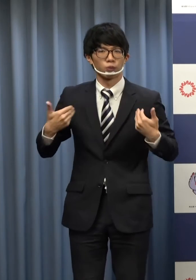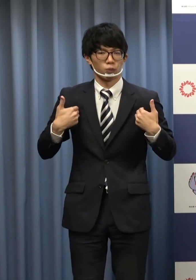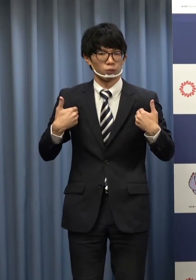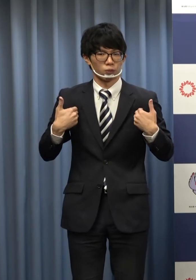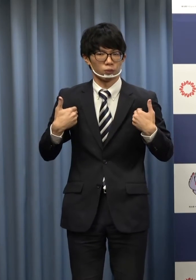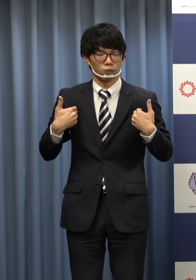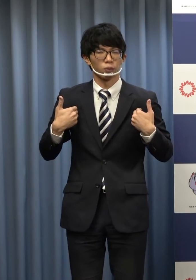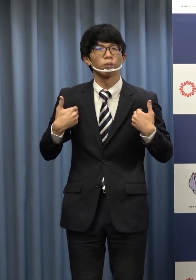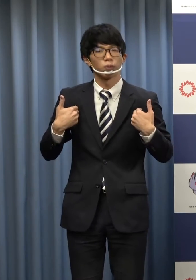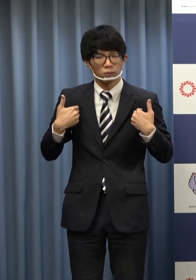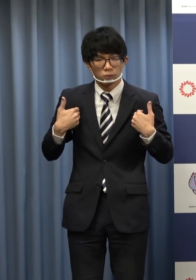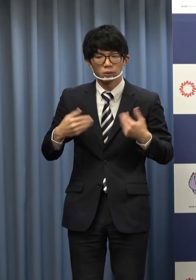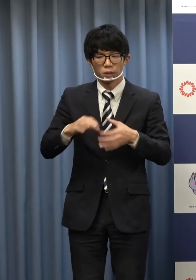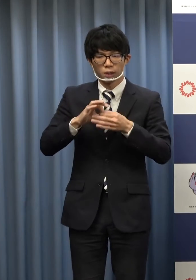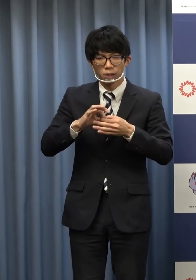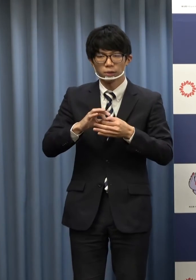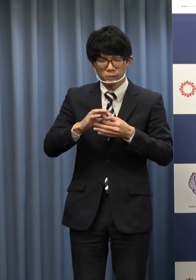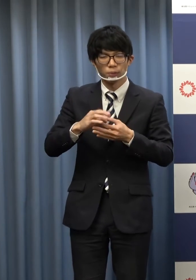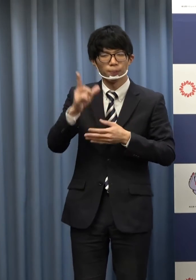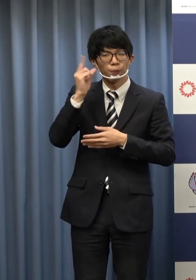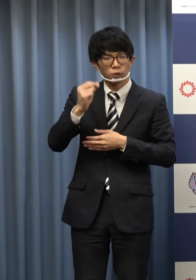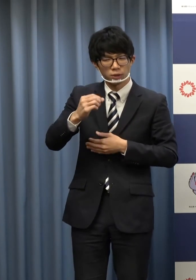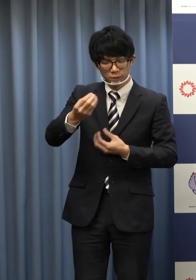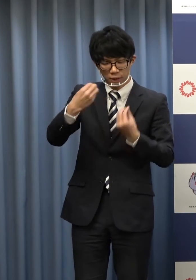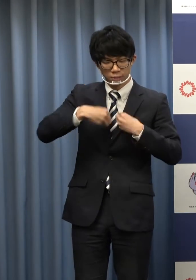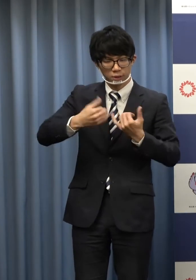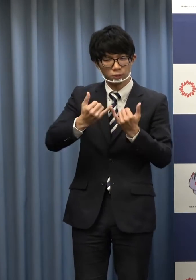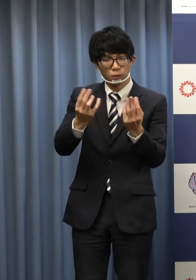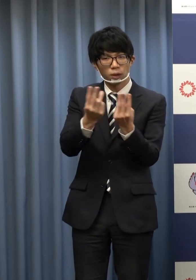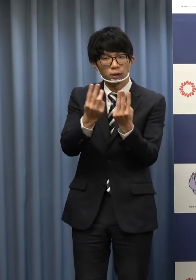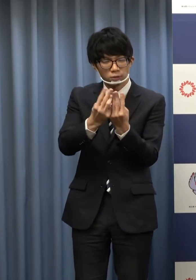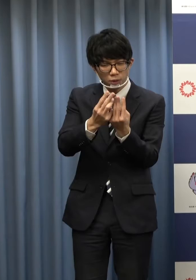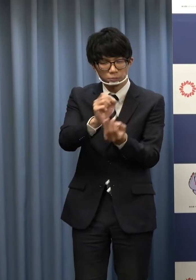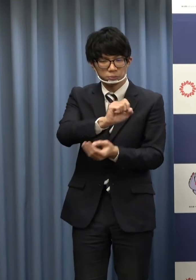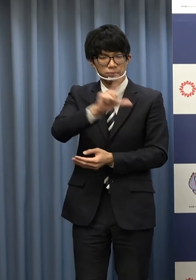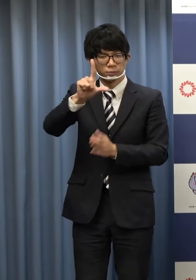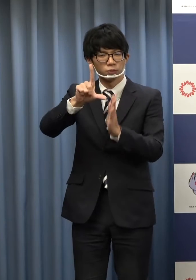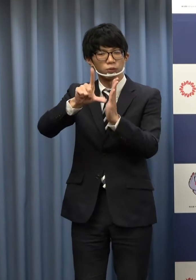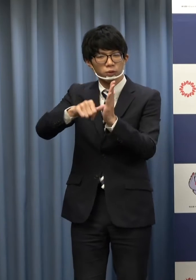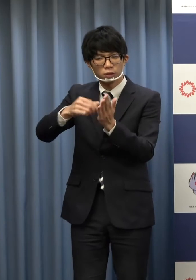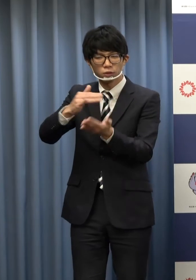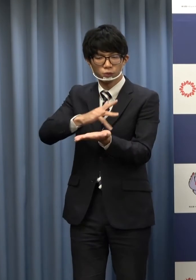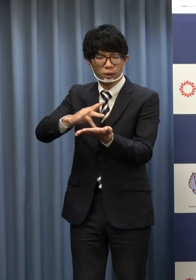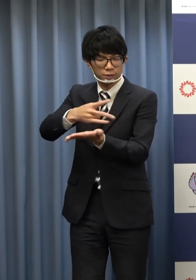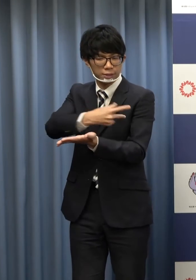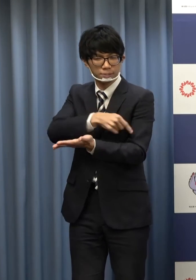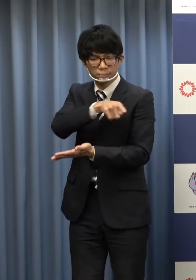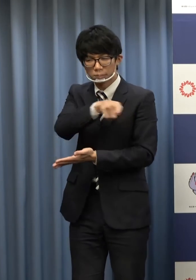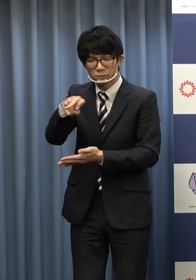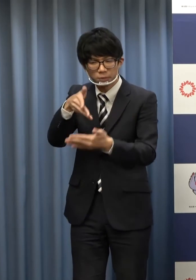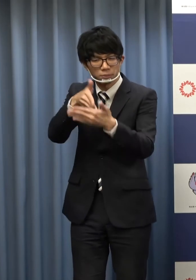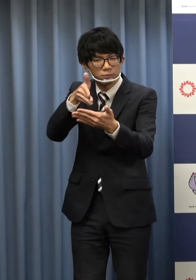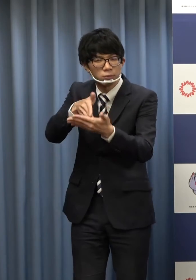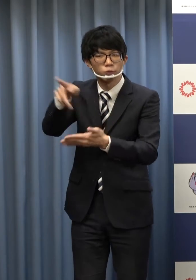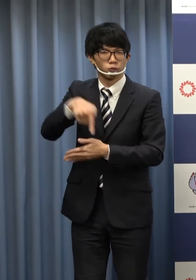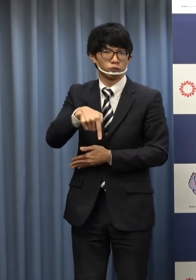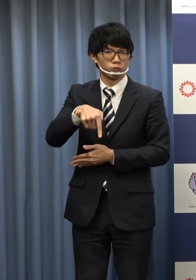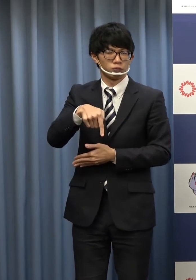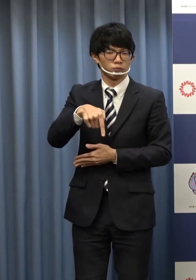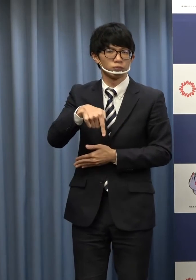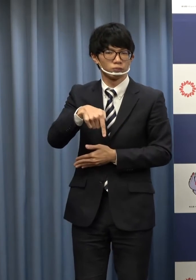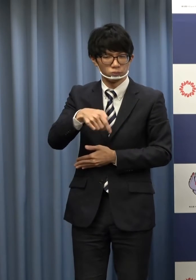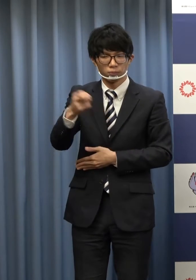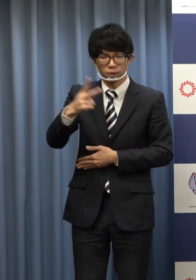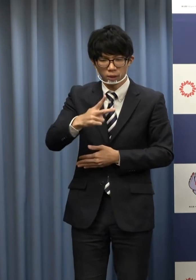で医療機関に対してさらなる負担をもたらすような状況にはないこと、そして4つ目には変